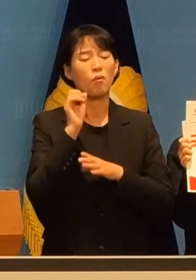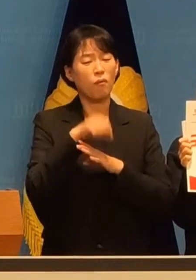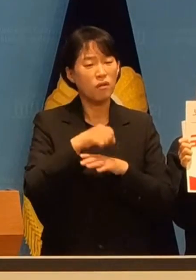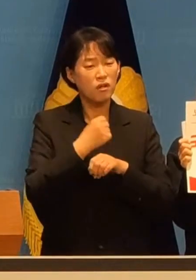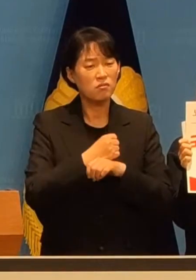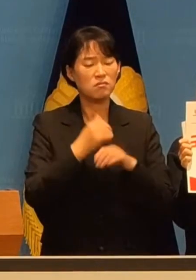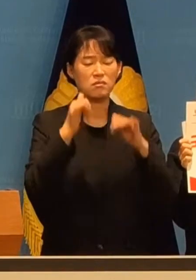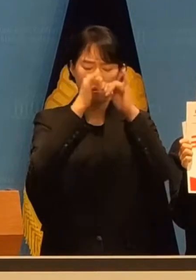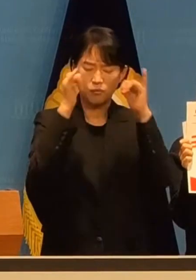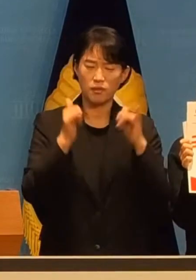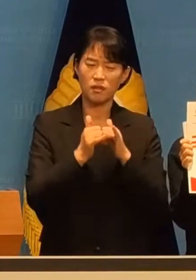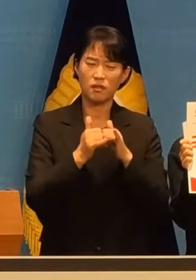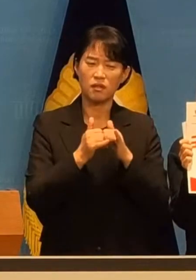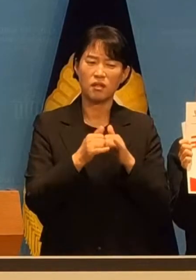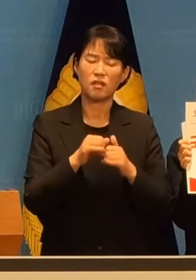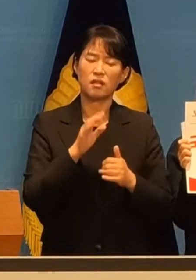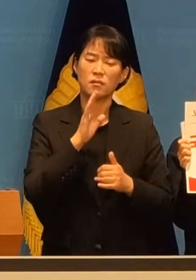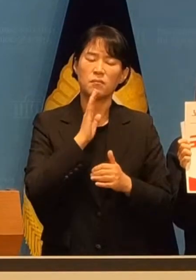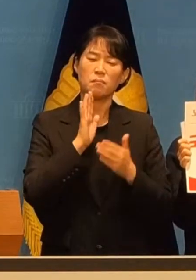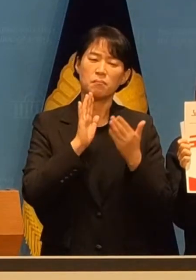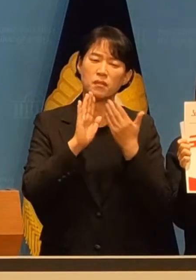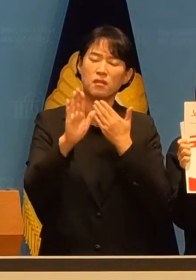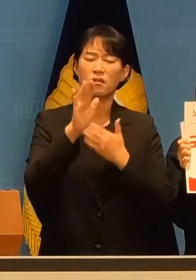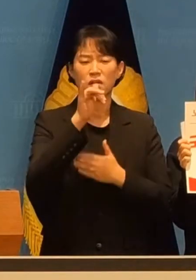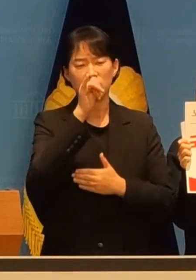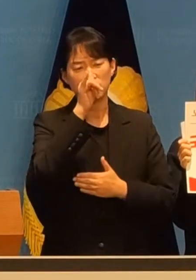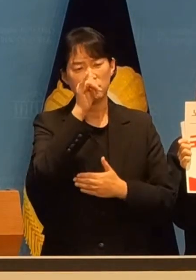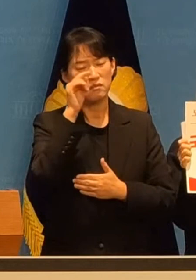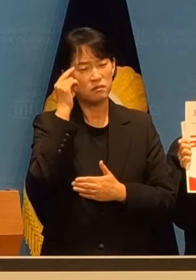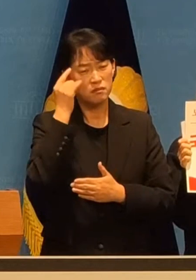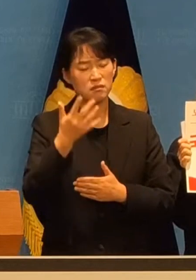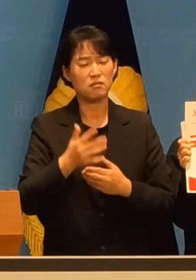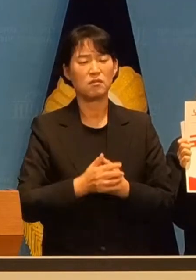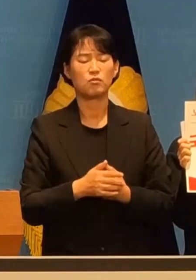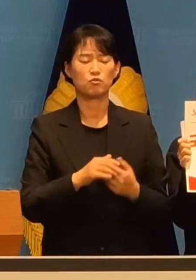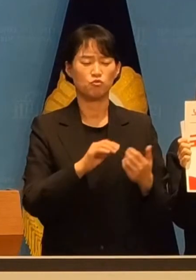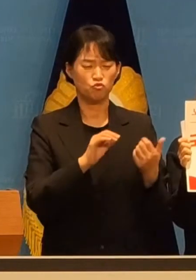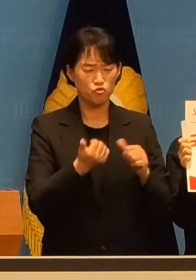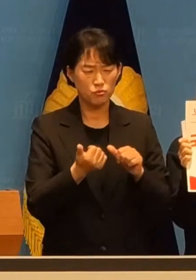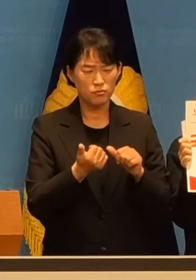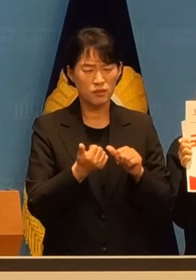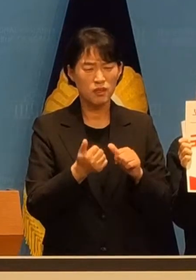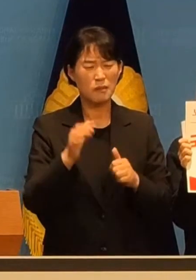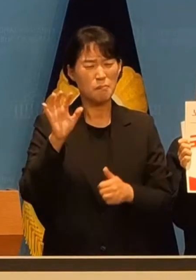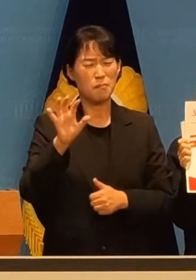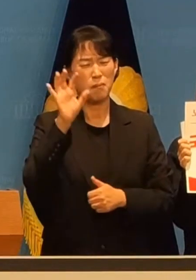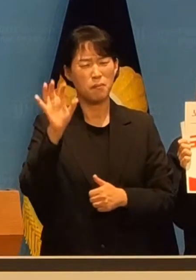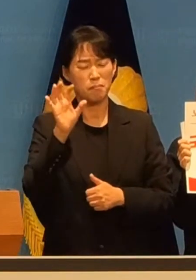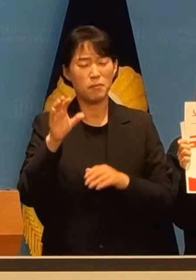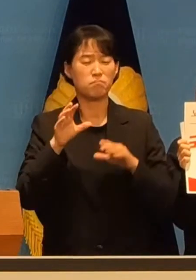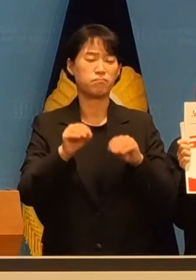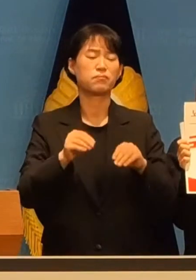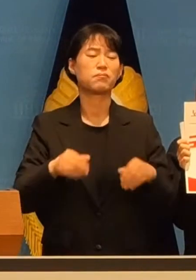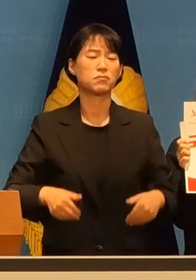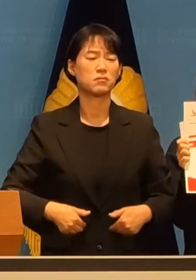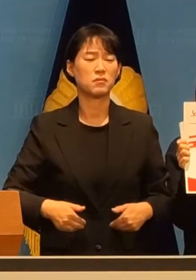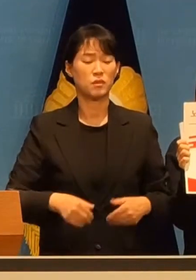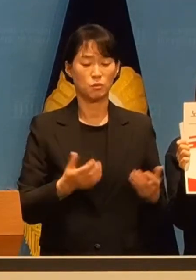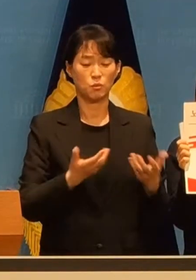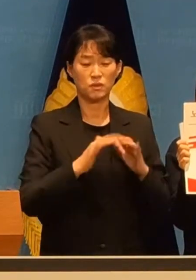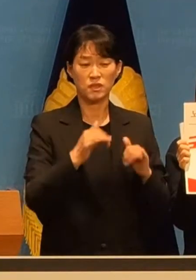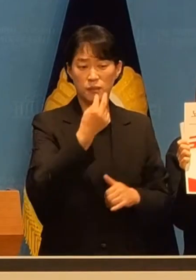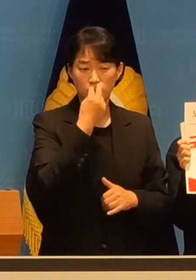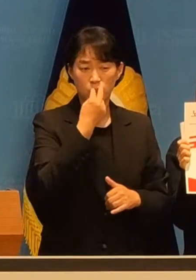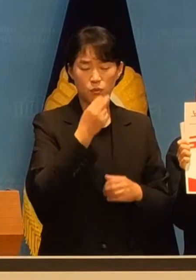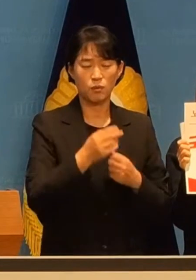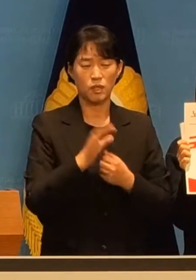사회에 과연 미래가 있습니까? 죽음의 쳇바퀴를 멈춰야 합니다. 노동자의 생명도